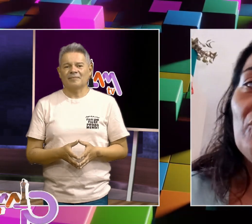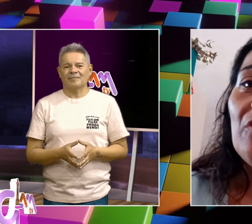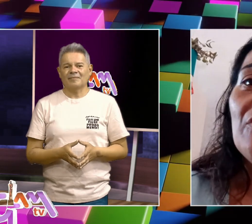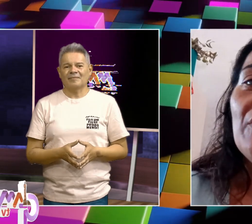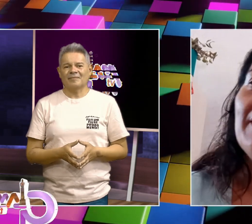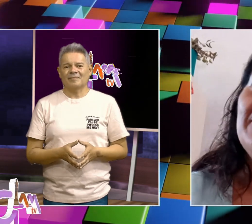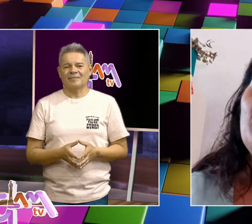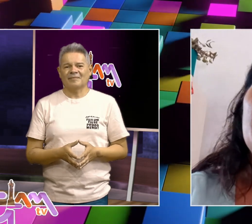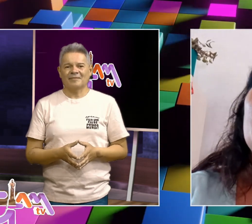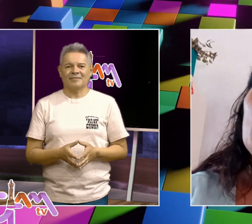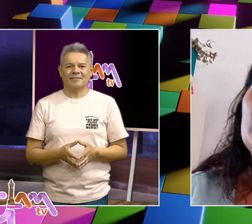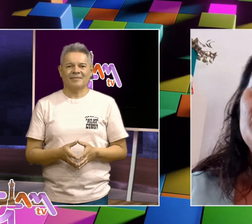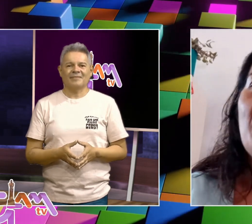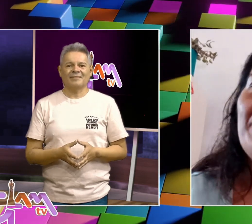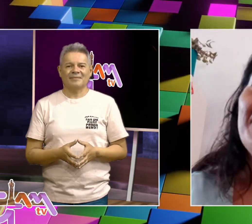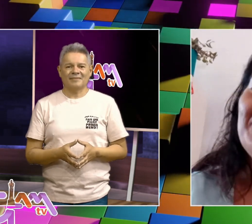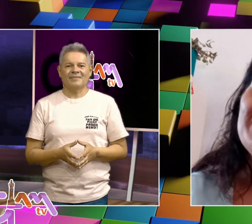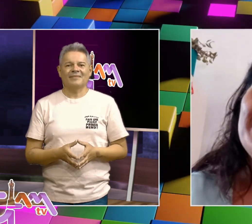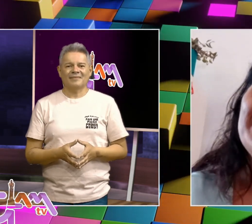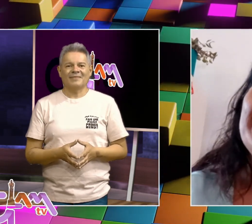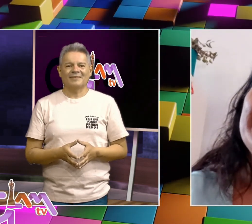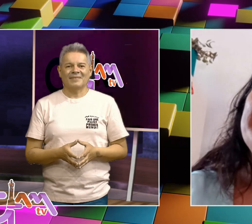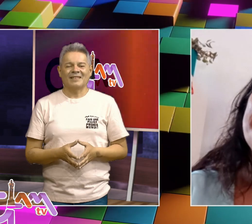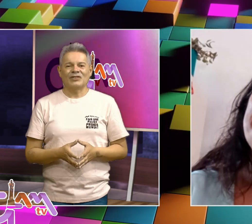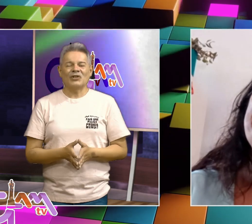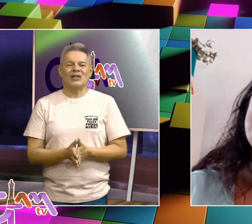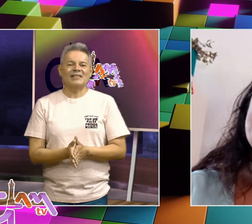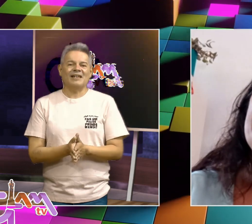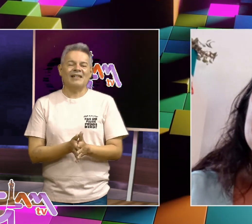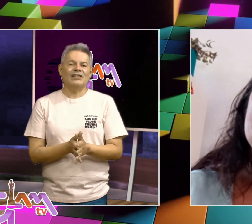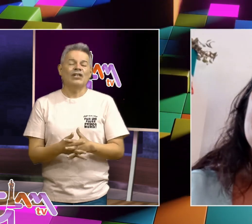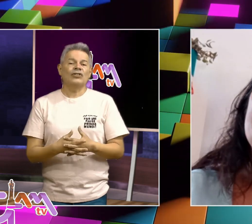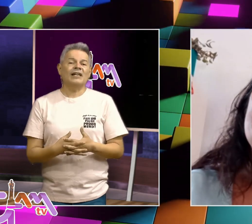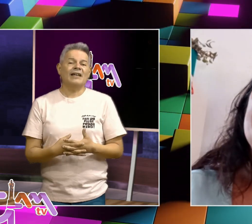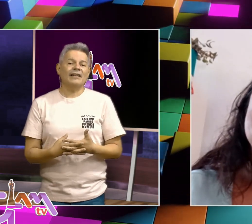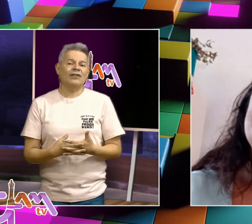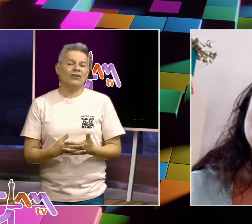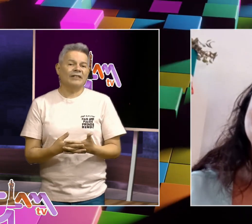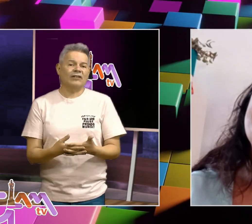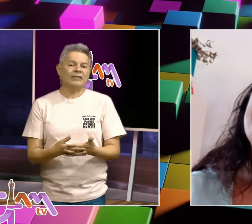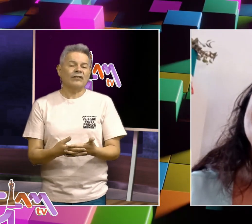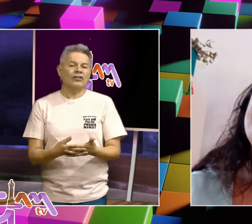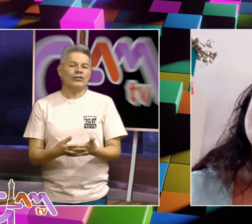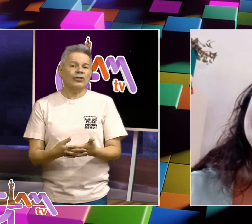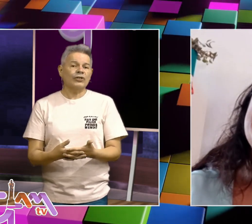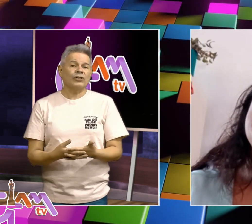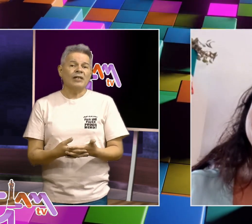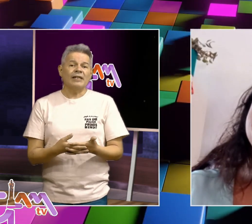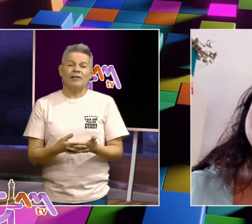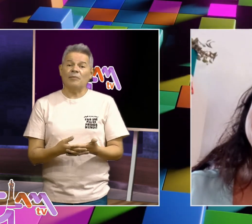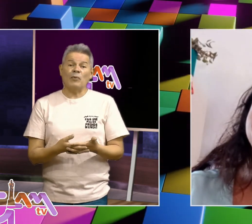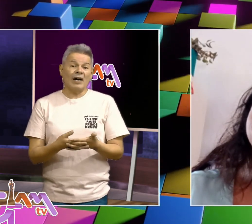a todos los argentinos en muchos aspectos. Yo creo que sí, Ale. Yo te agradezco este contacto con